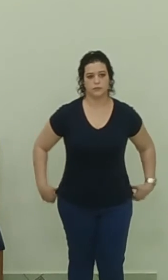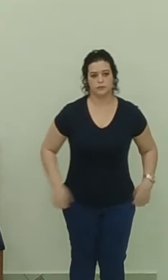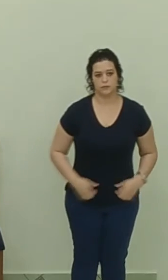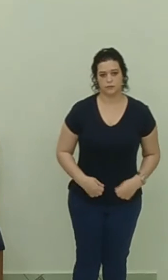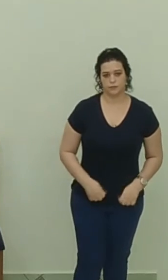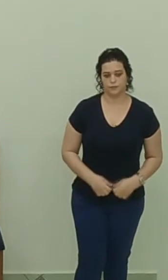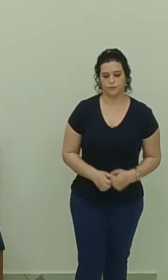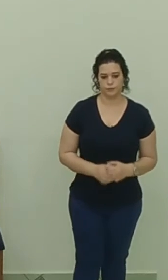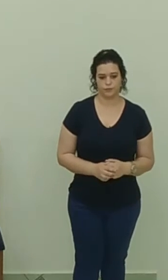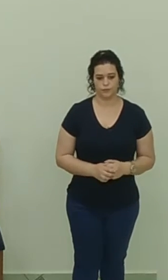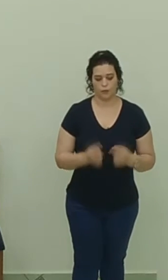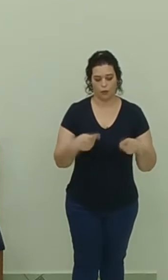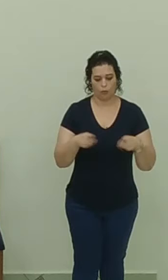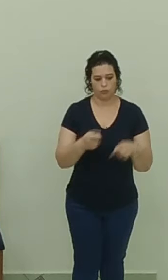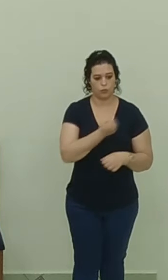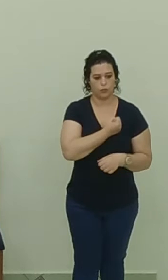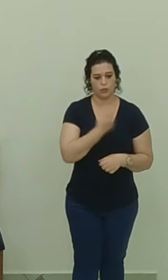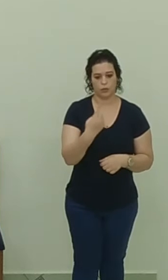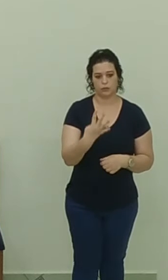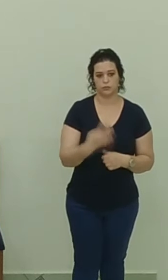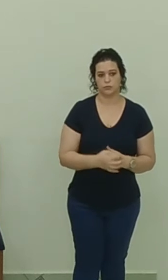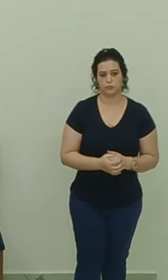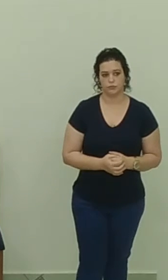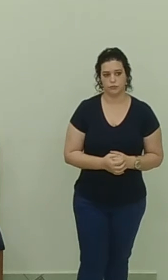Hino de número 14.